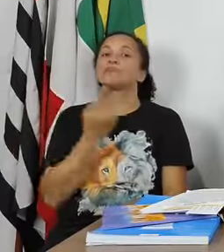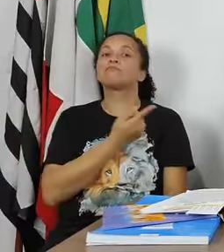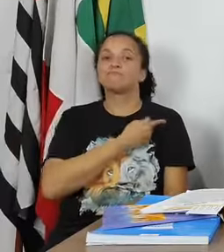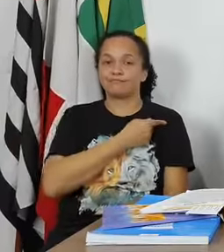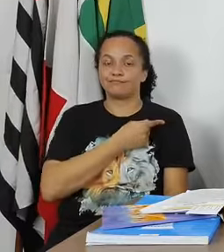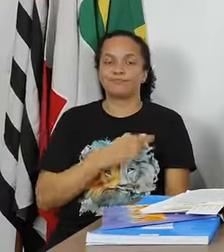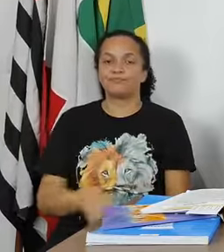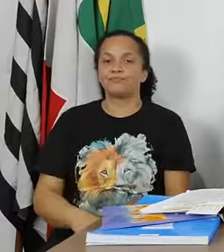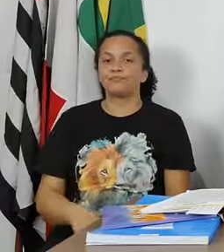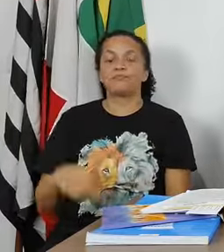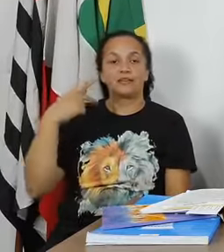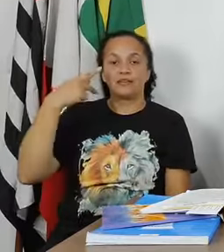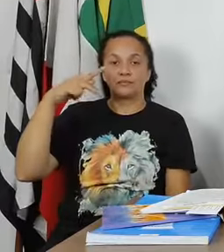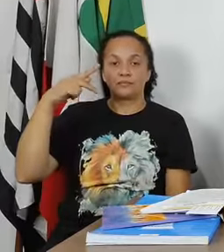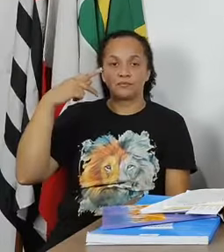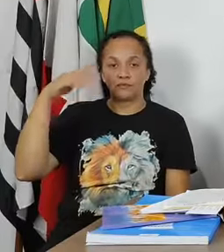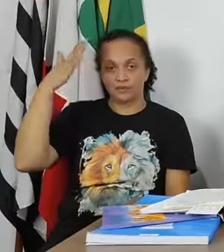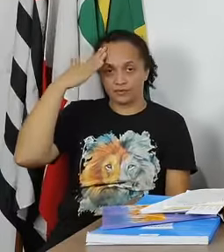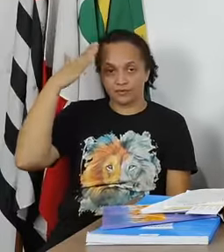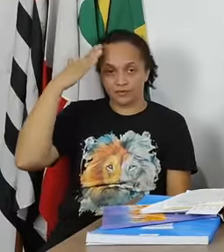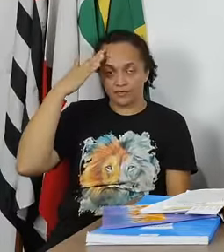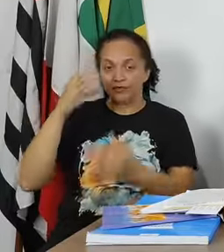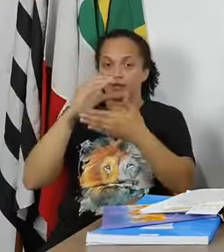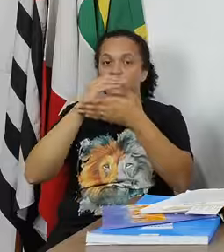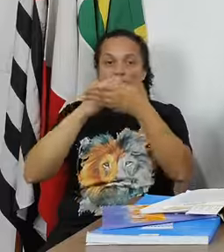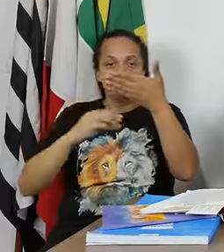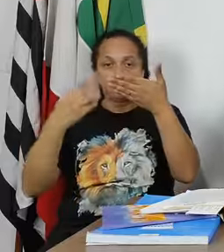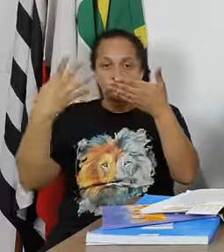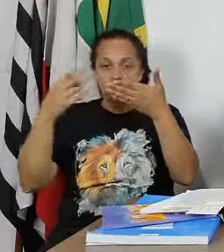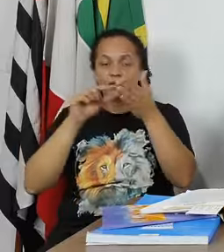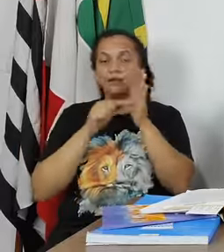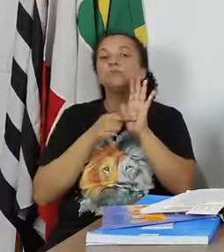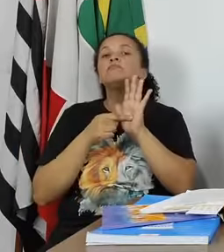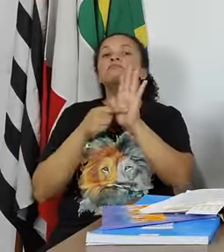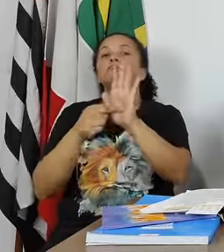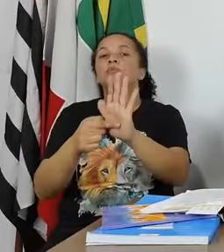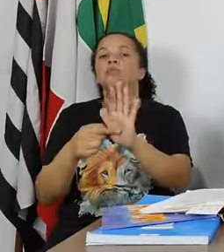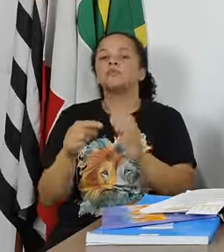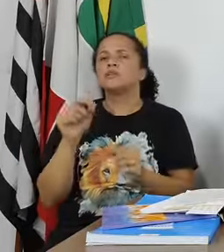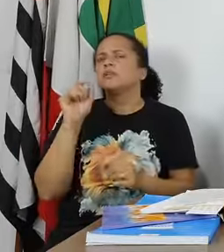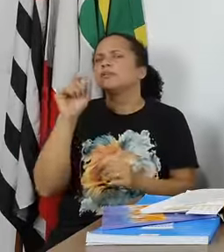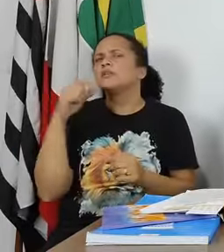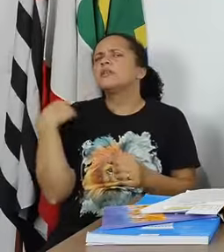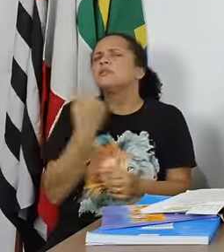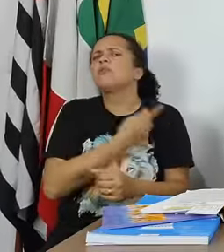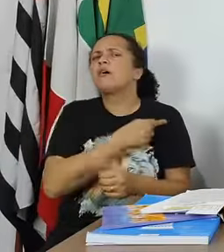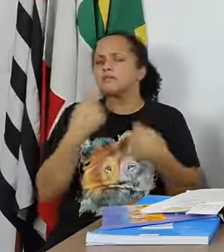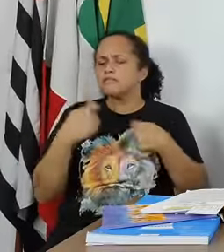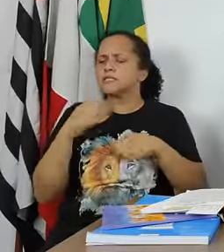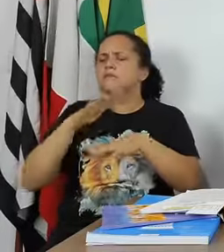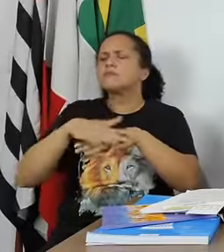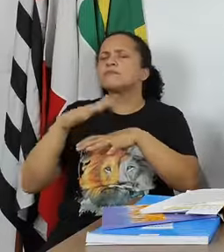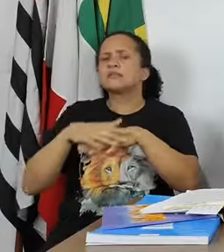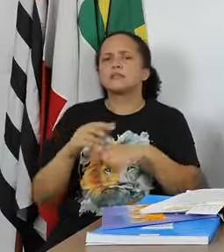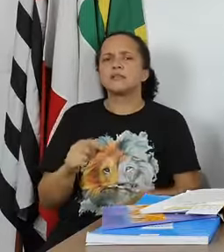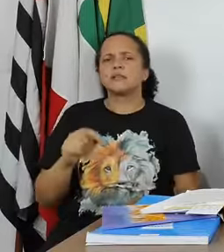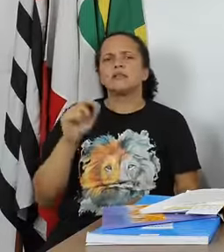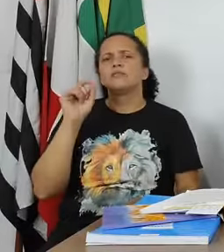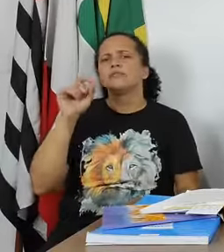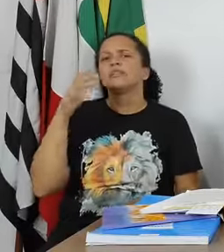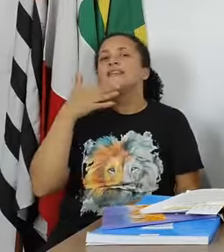que em Provérbios 4, né, dá um conselho para nós. O que nós temos que fazer, qual que é o nosso maior bem, o bem mais precioso da